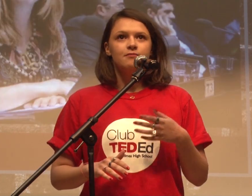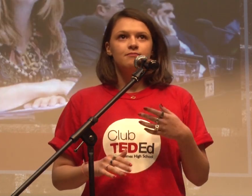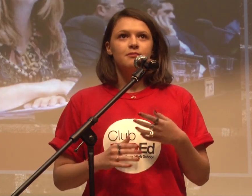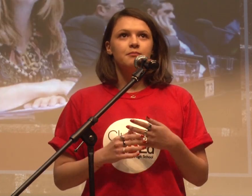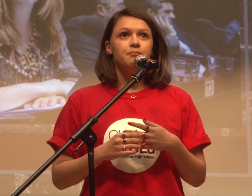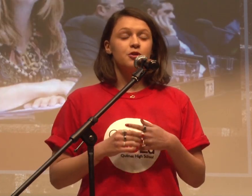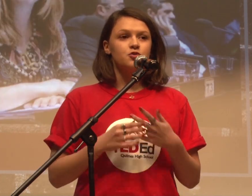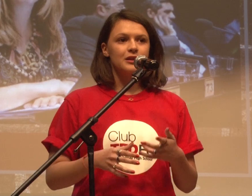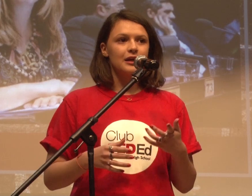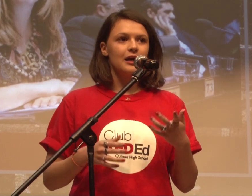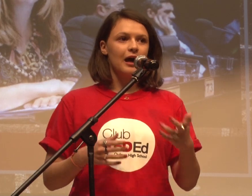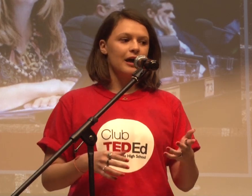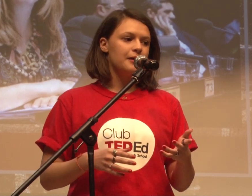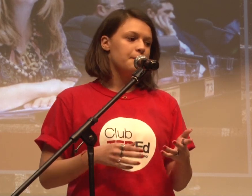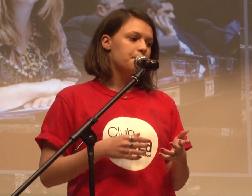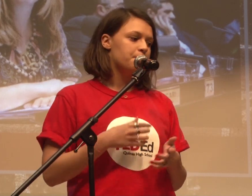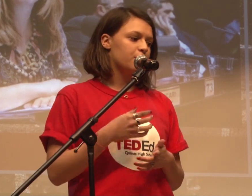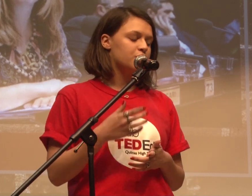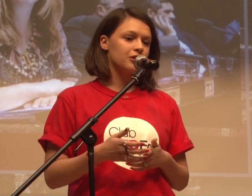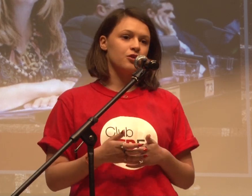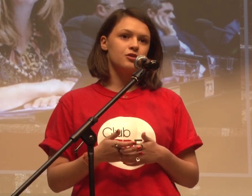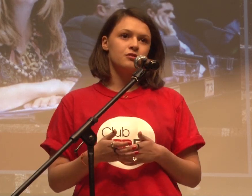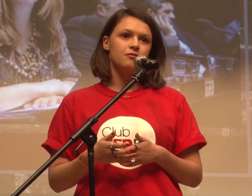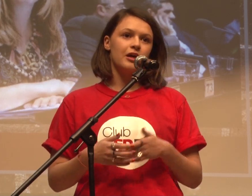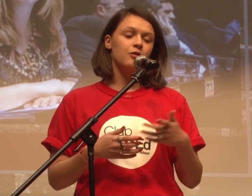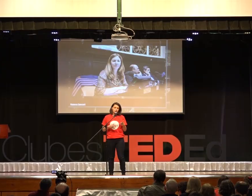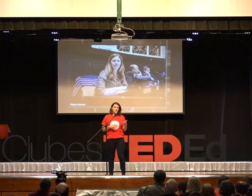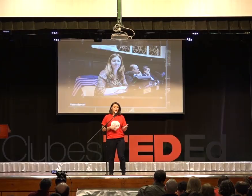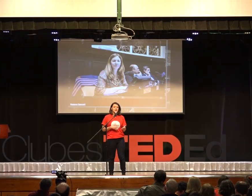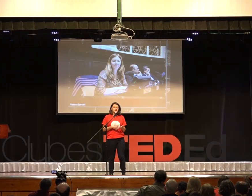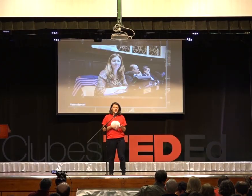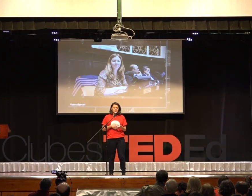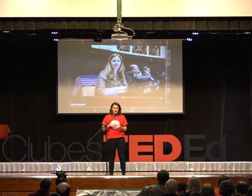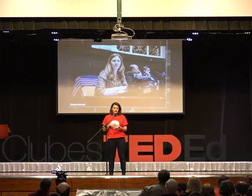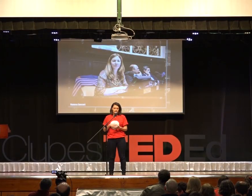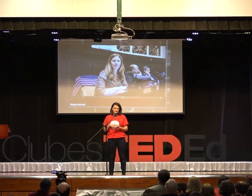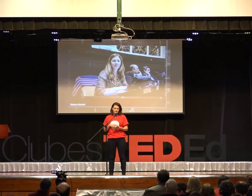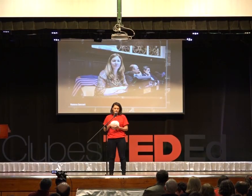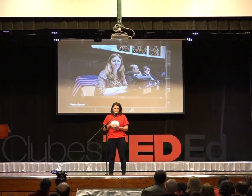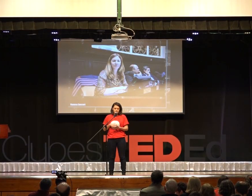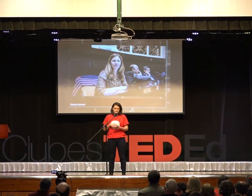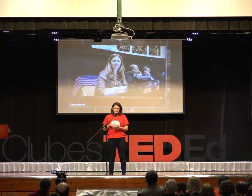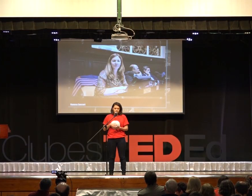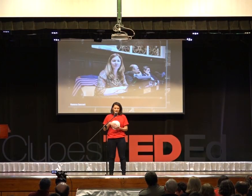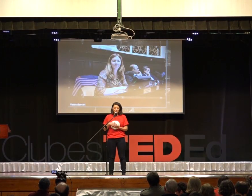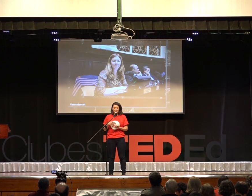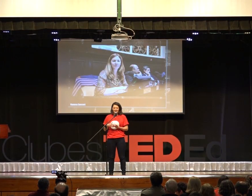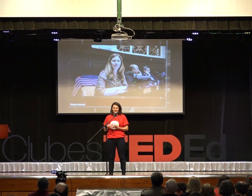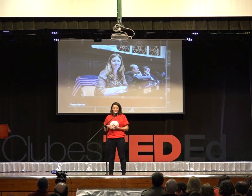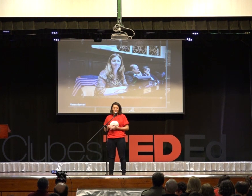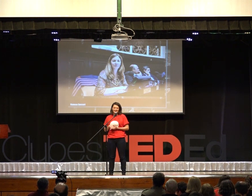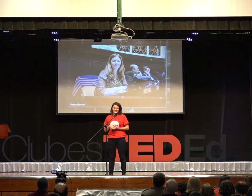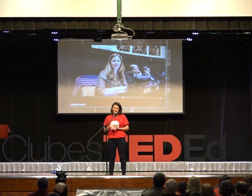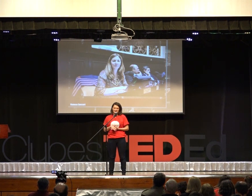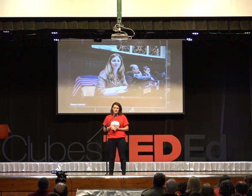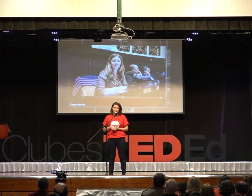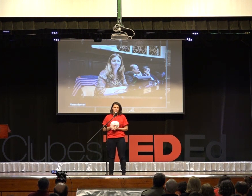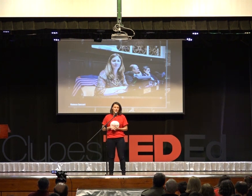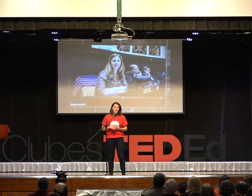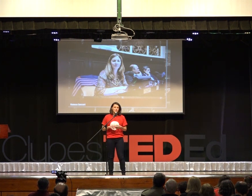Por suerte, hay proyectos en nuestro país que van mejorando esta situación. Como